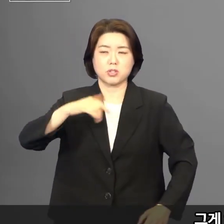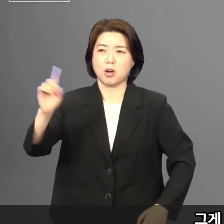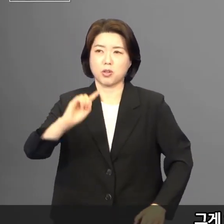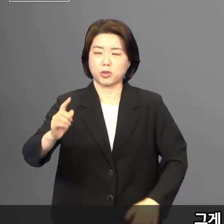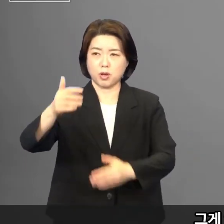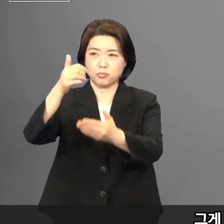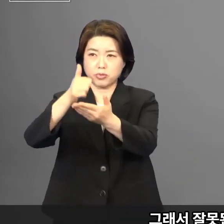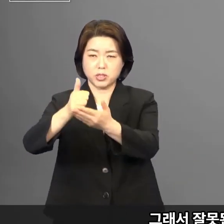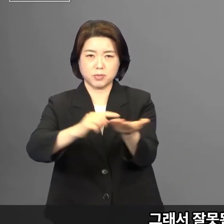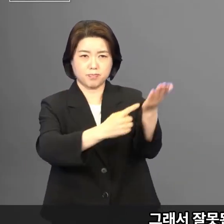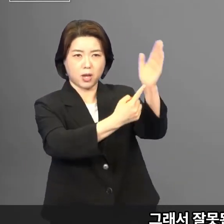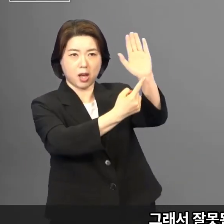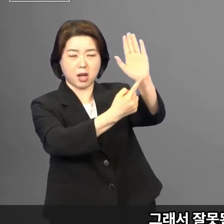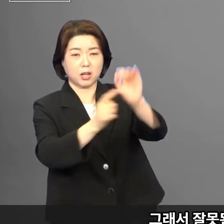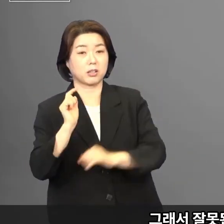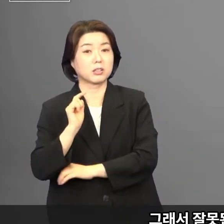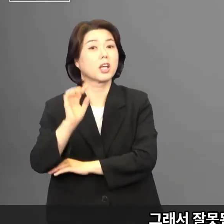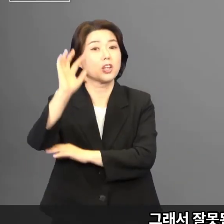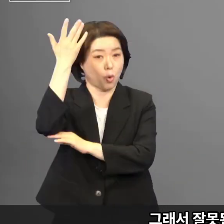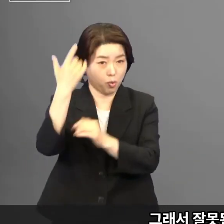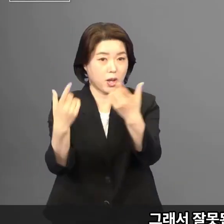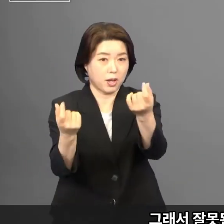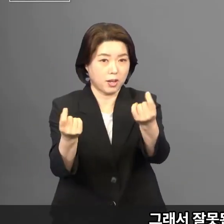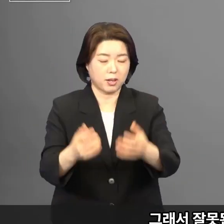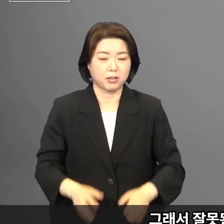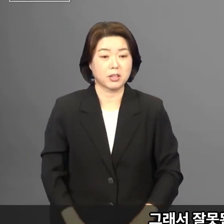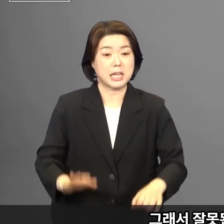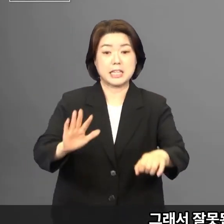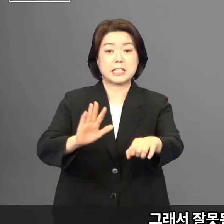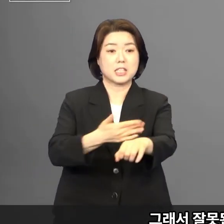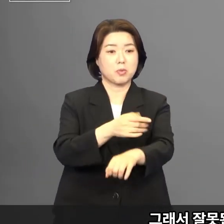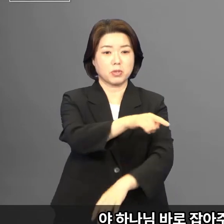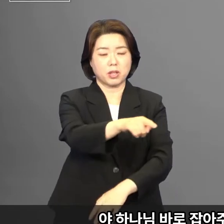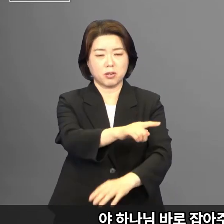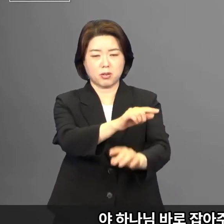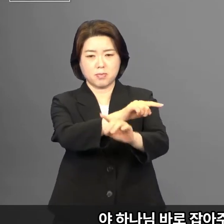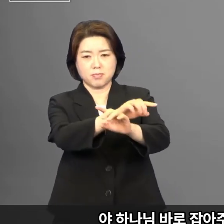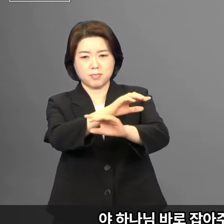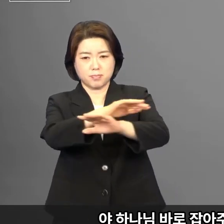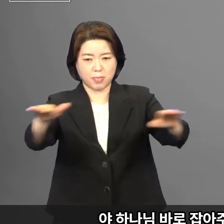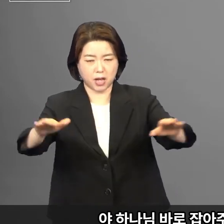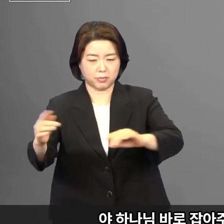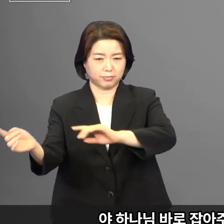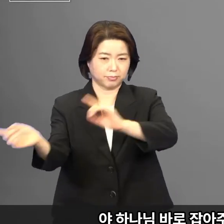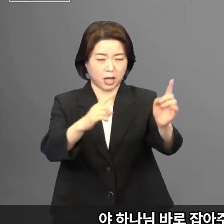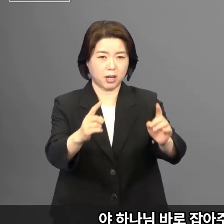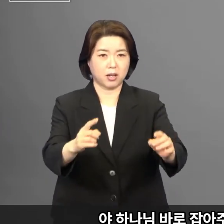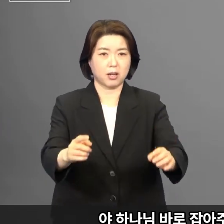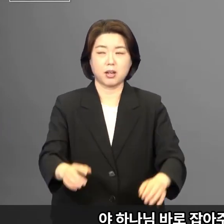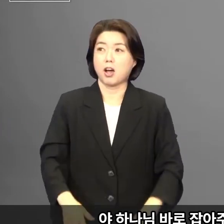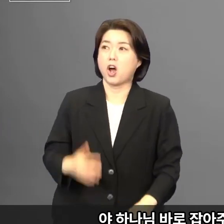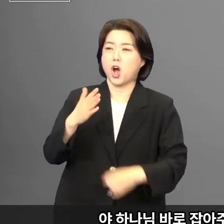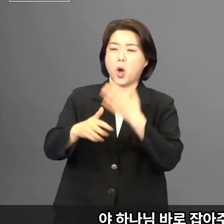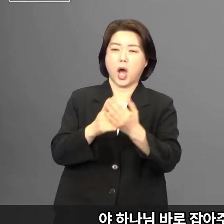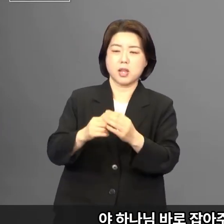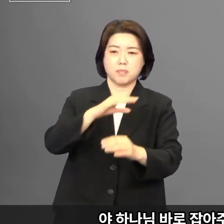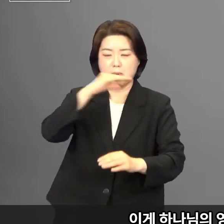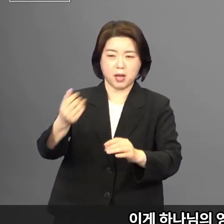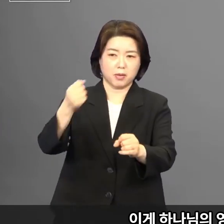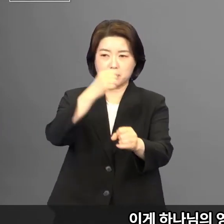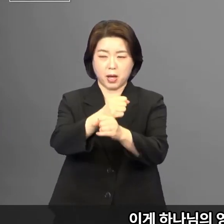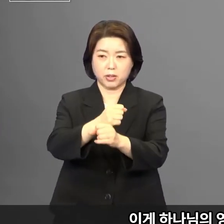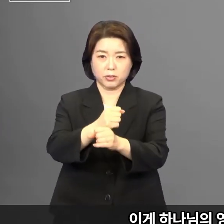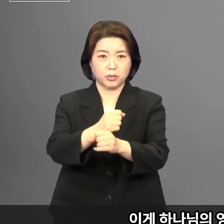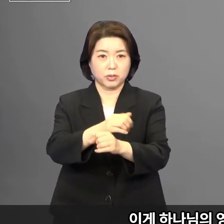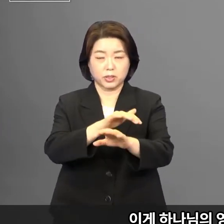거예요. 그게 영광입니다. 그래서 잘못된 것을 바로잡을 때, 야, 하나님 바로 잡아주셨어. 역시 하나님은 최고야.